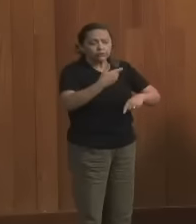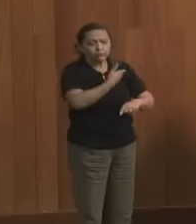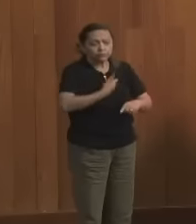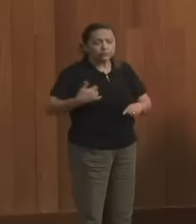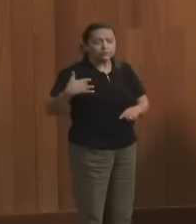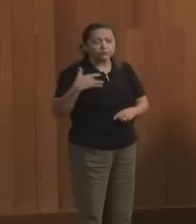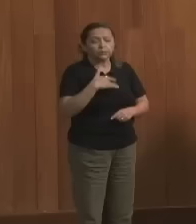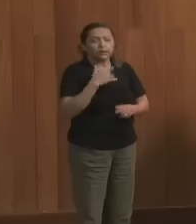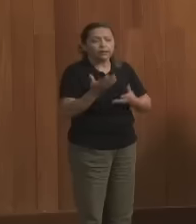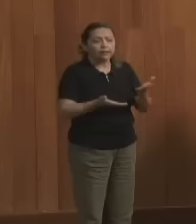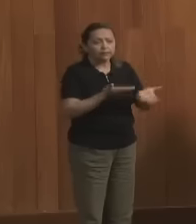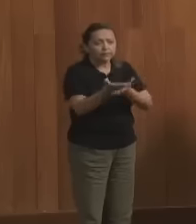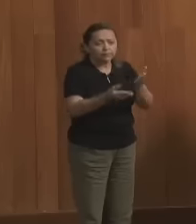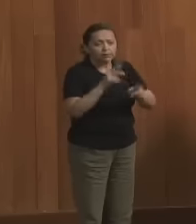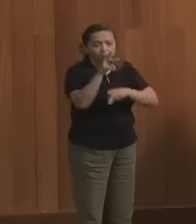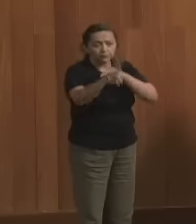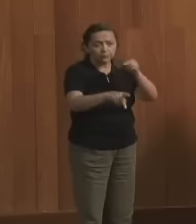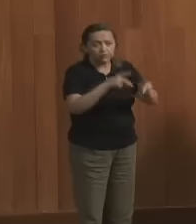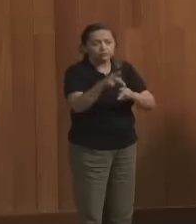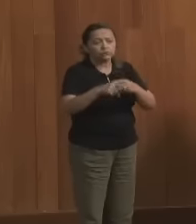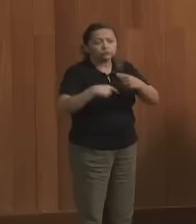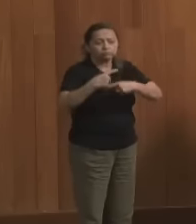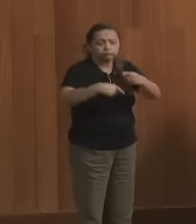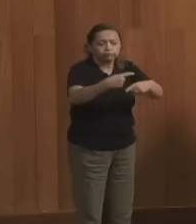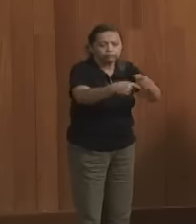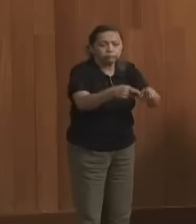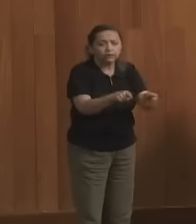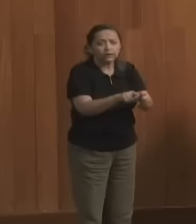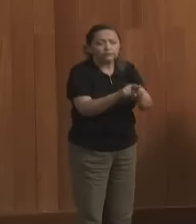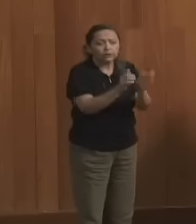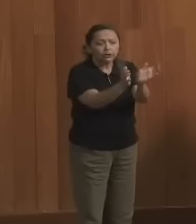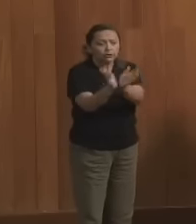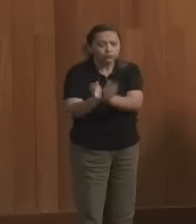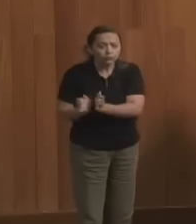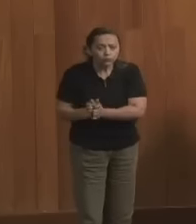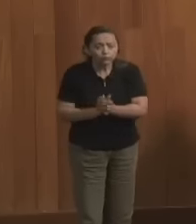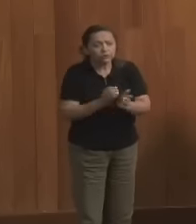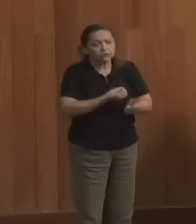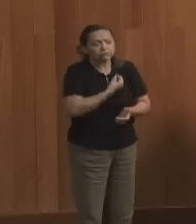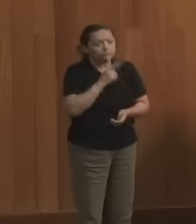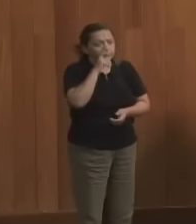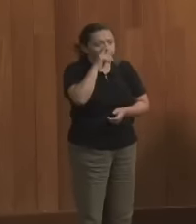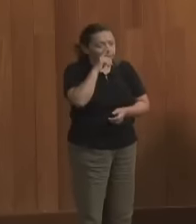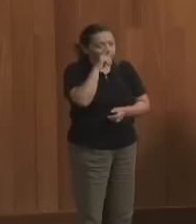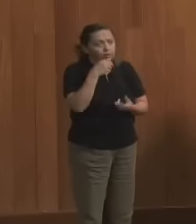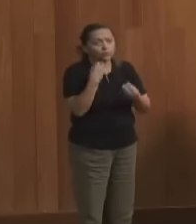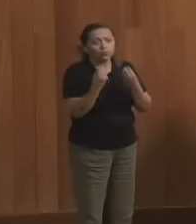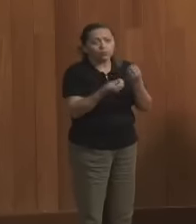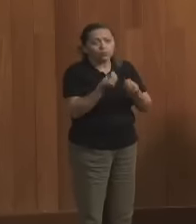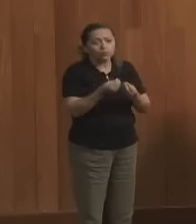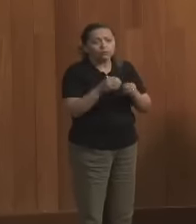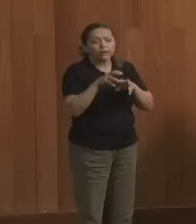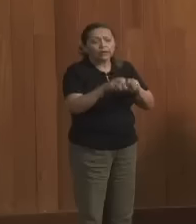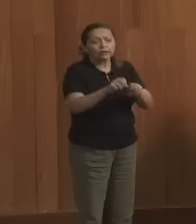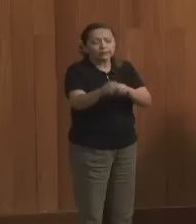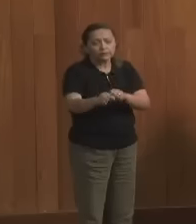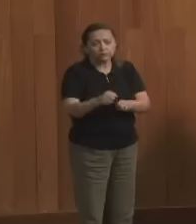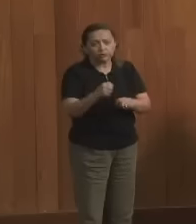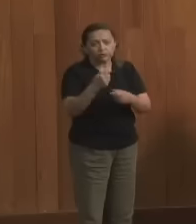para atendimento de populações tradicionais e grupos vulneráveis, tais como